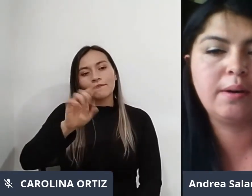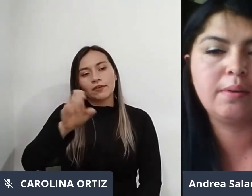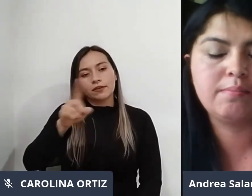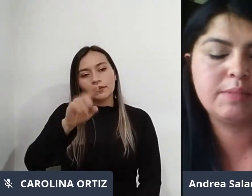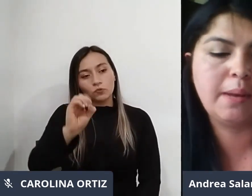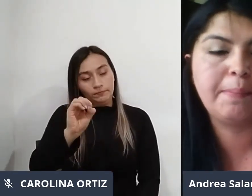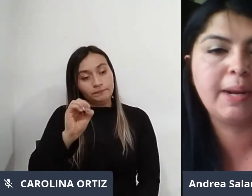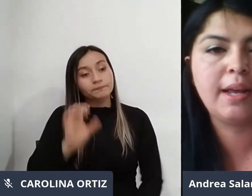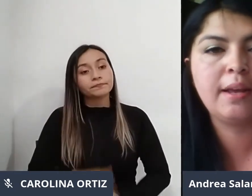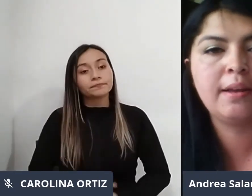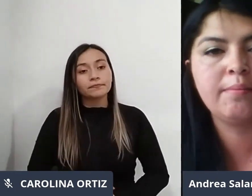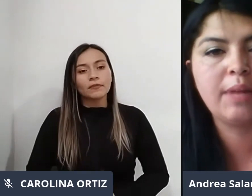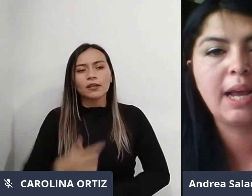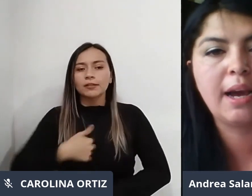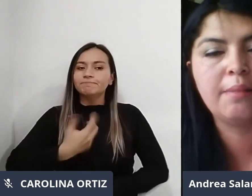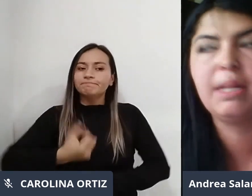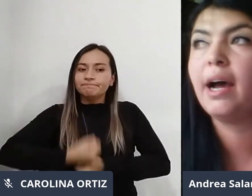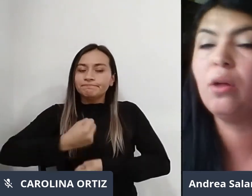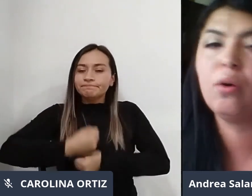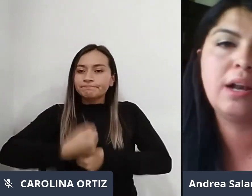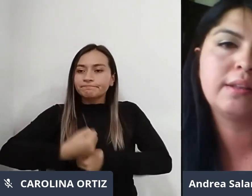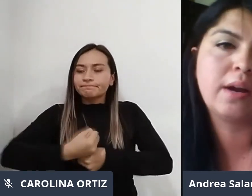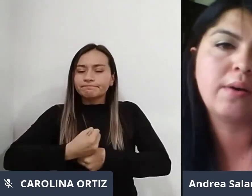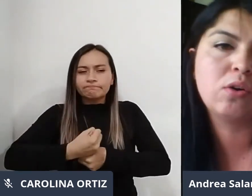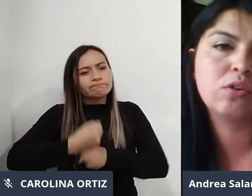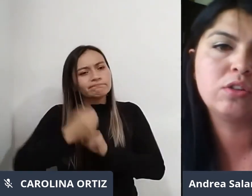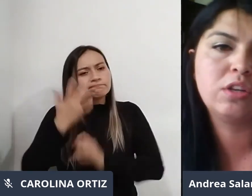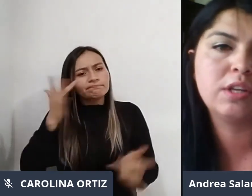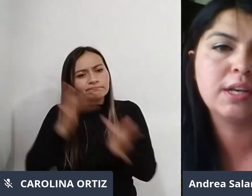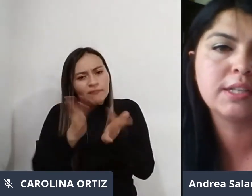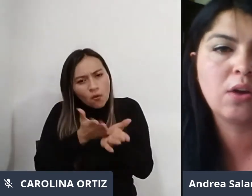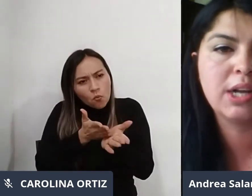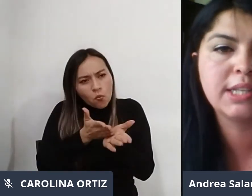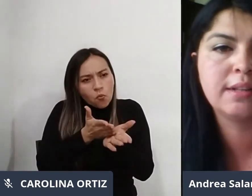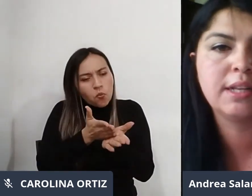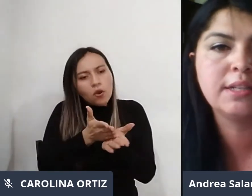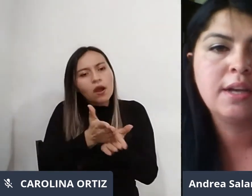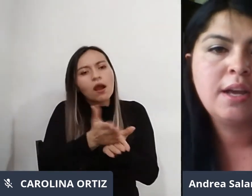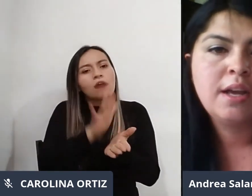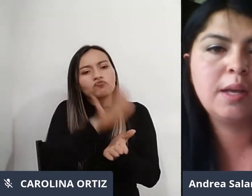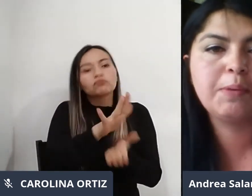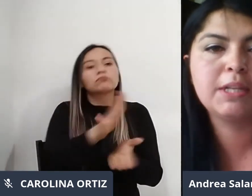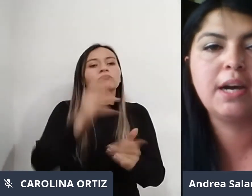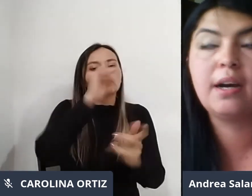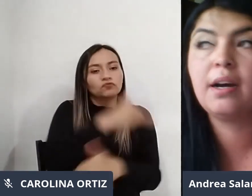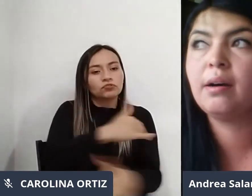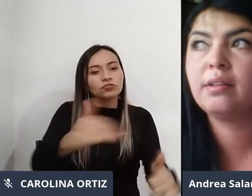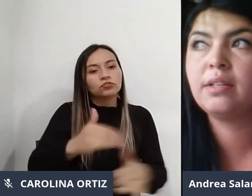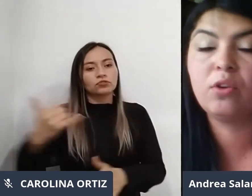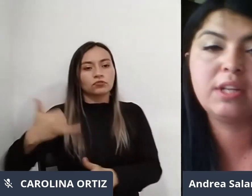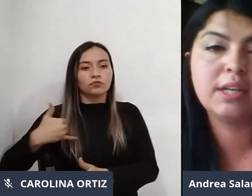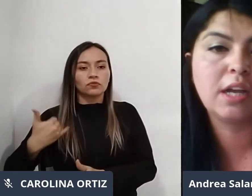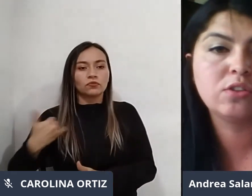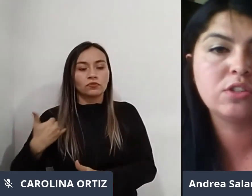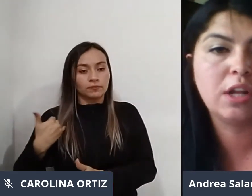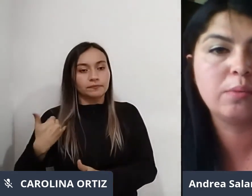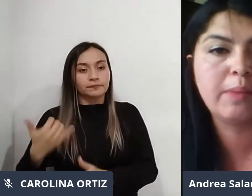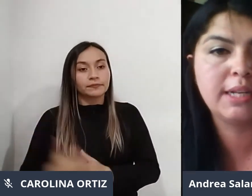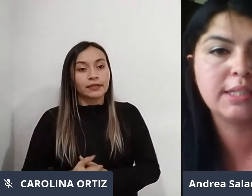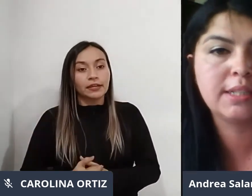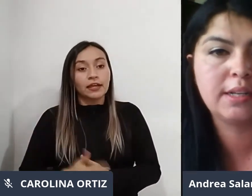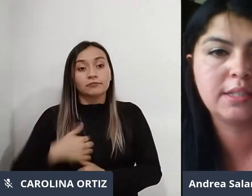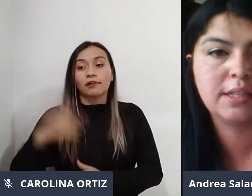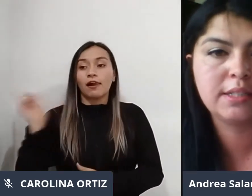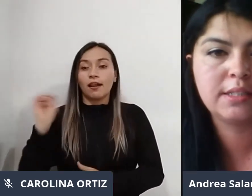estaba siempre encaminado al trabajo con niños, niñas y adolescentes, y pues ya llevo 10 años